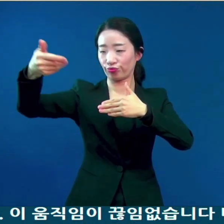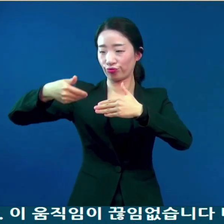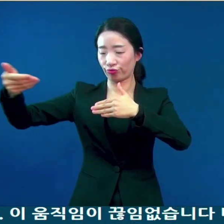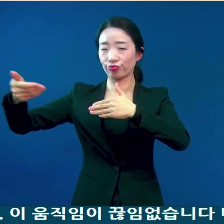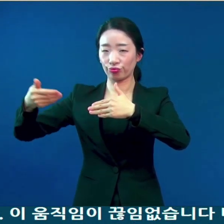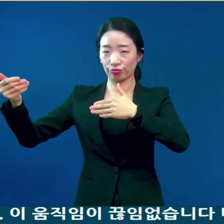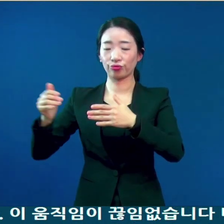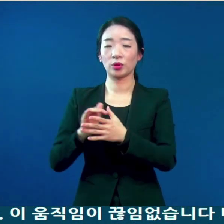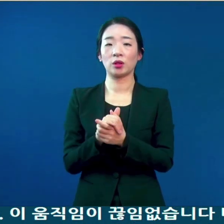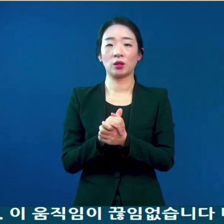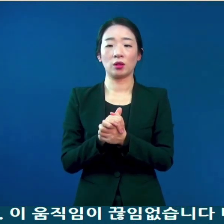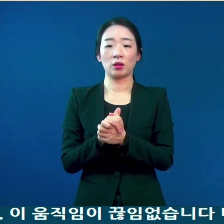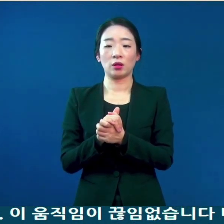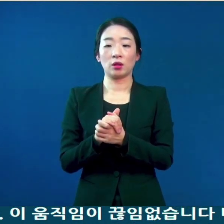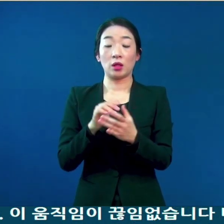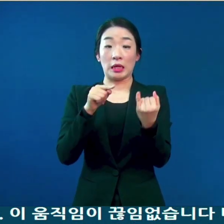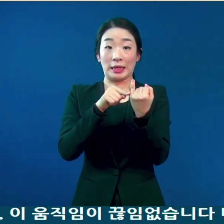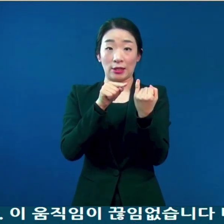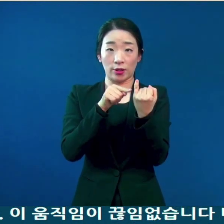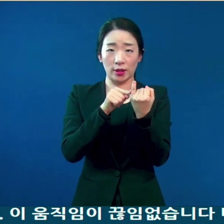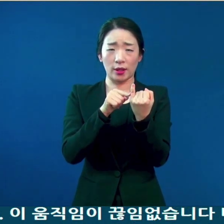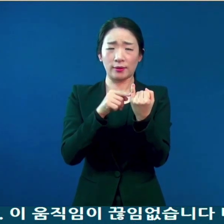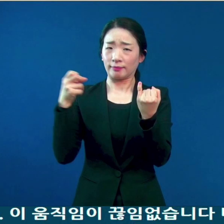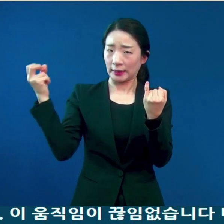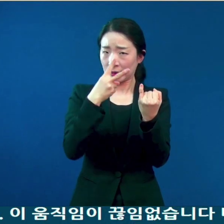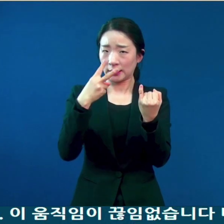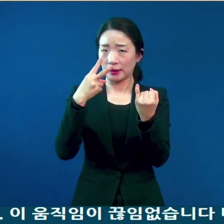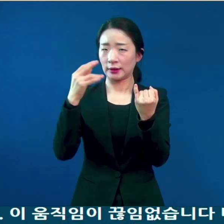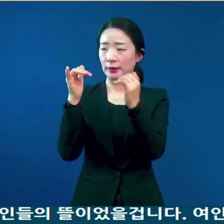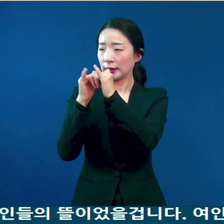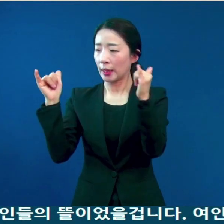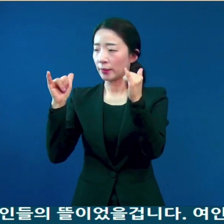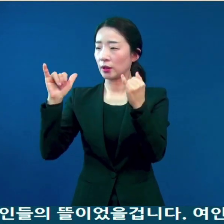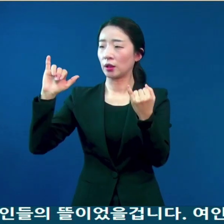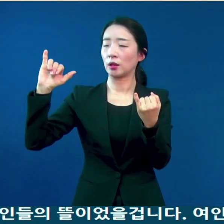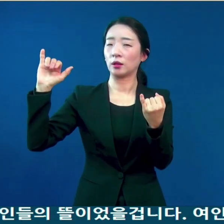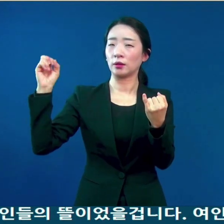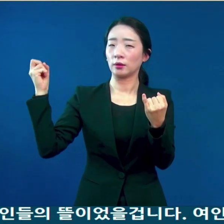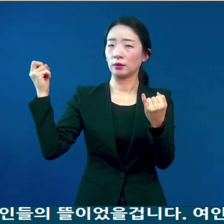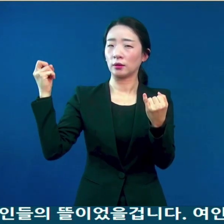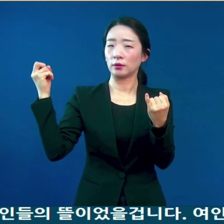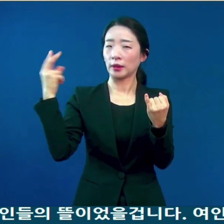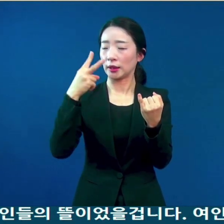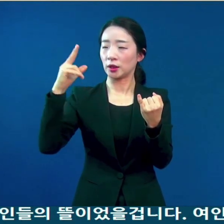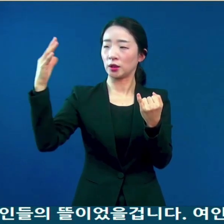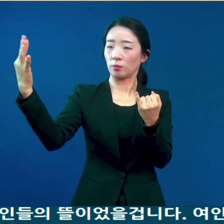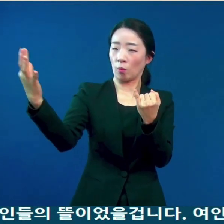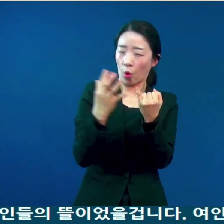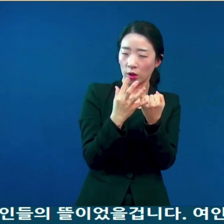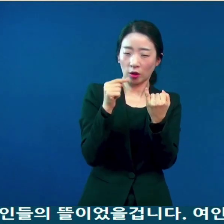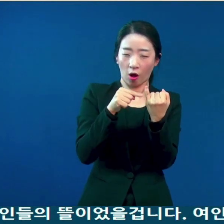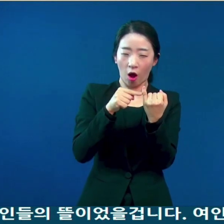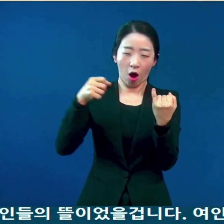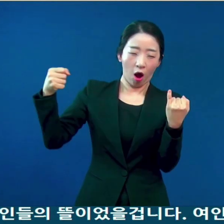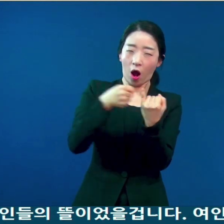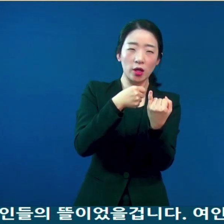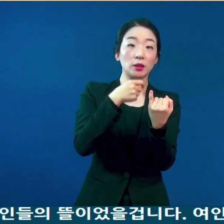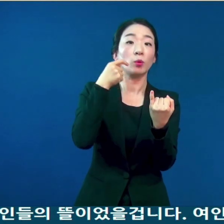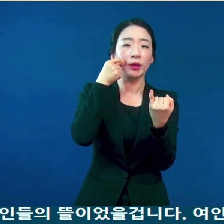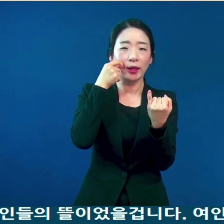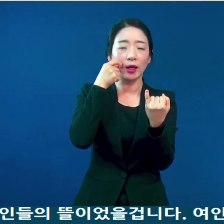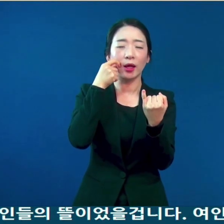다시 돌아와서 이 여인을 다그칠 수 없게 되었다는 걸 보여주는 겁니다. 완전히 이 여인으로부터 떠나고 있는